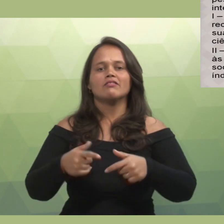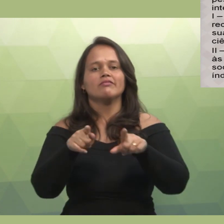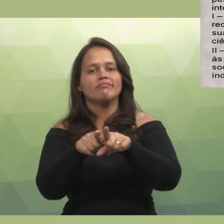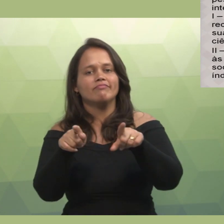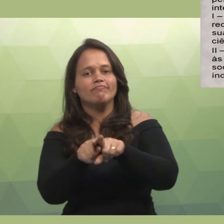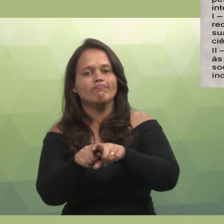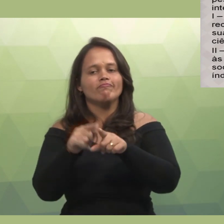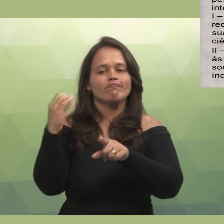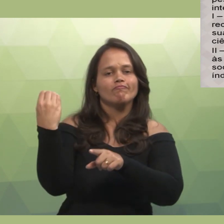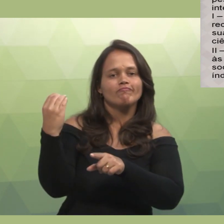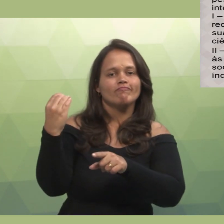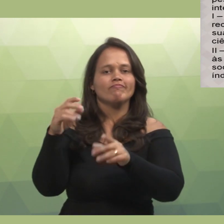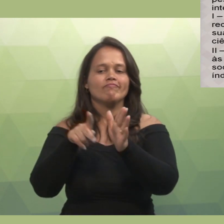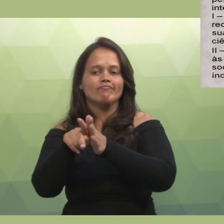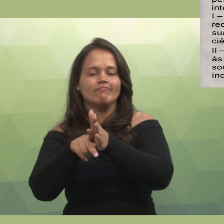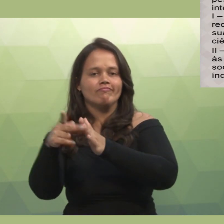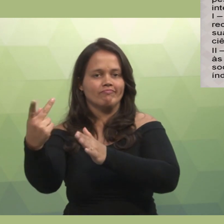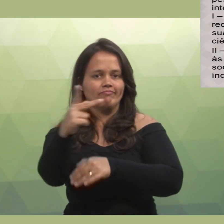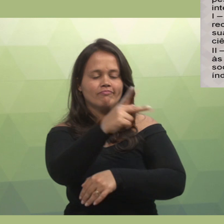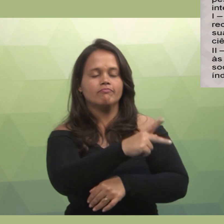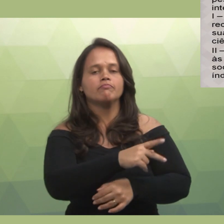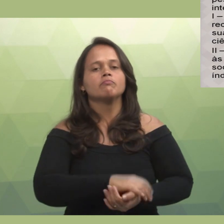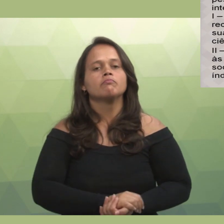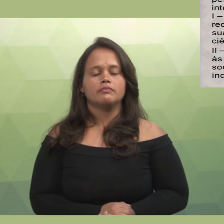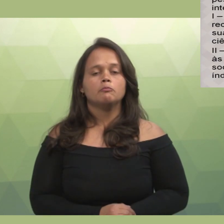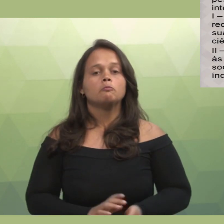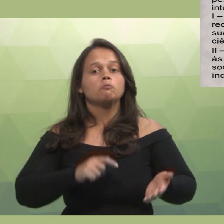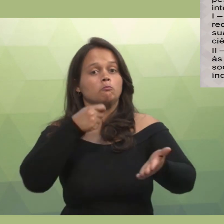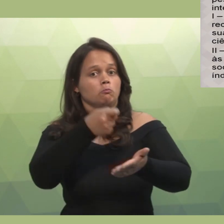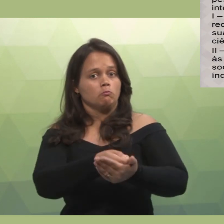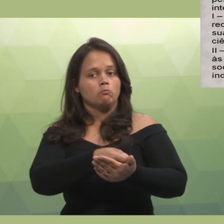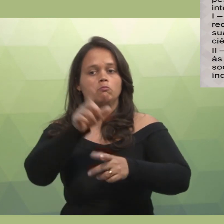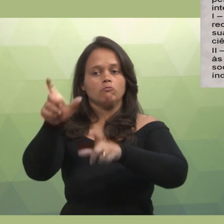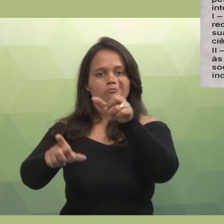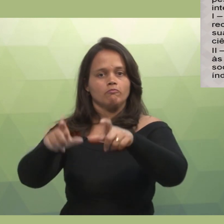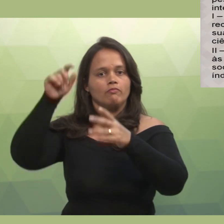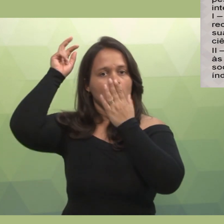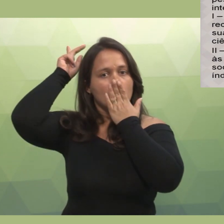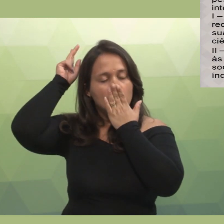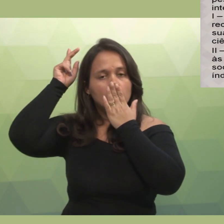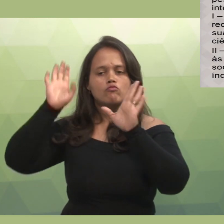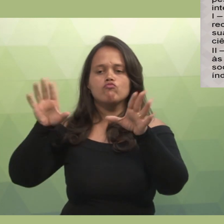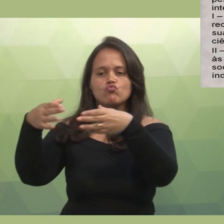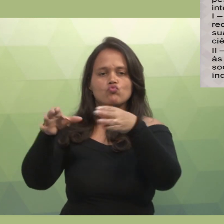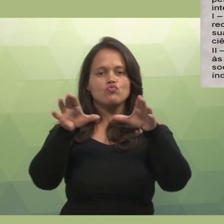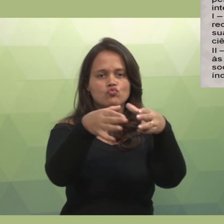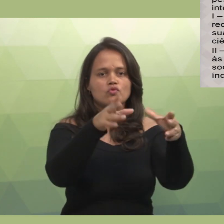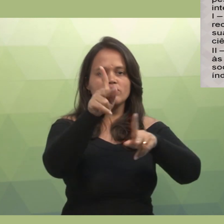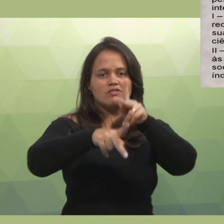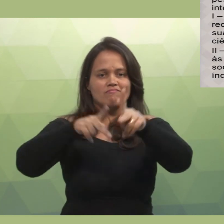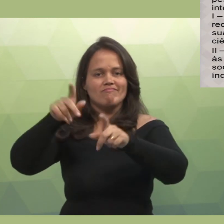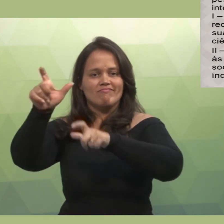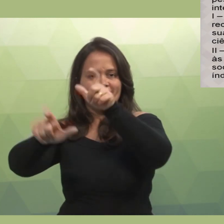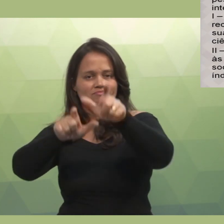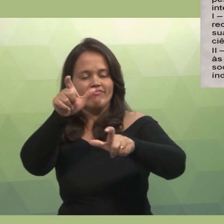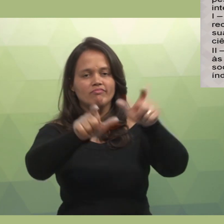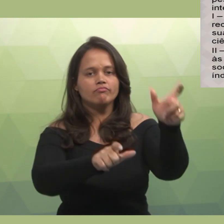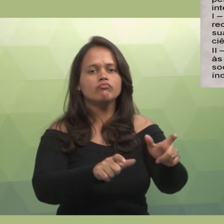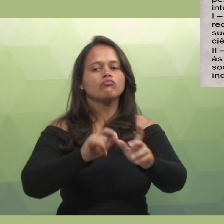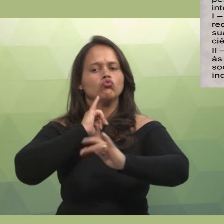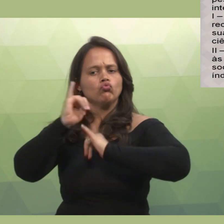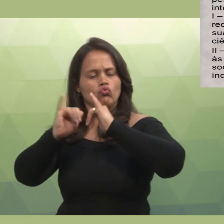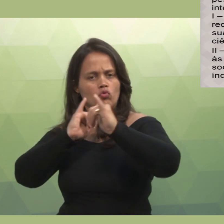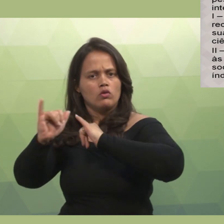suas línguas e ciências, garantir aos índios, suas comunidades e povos, o acesso às